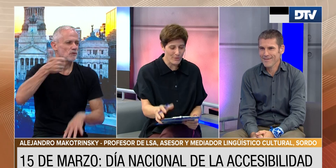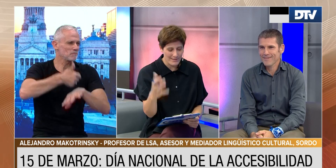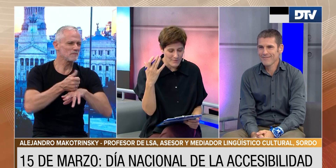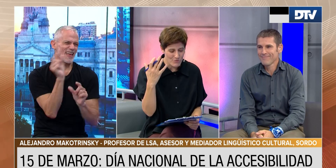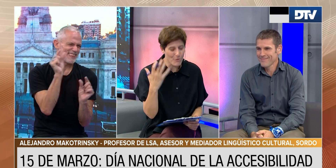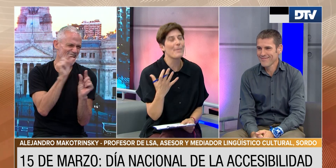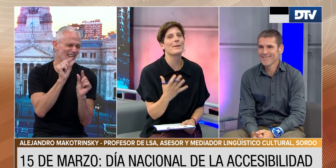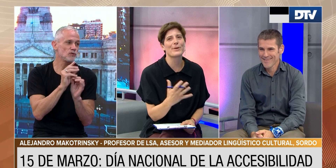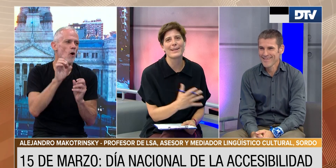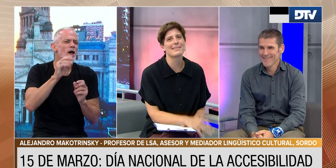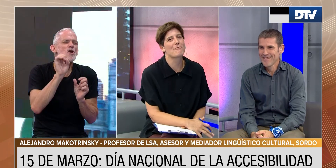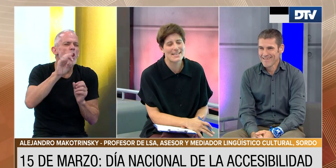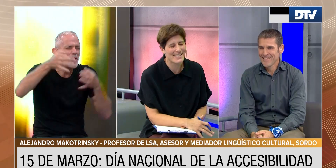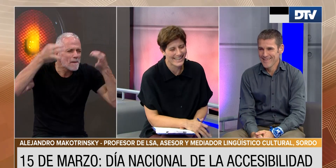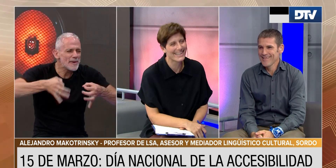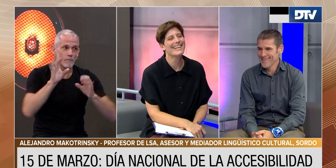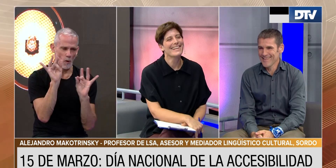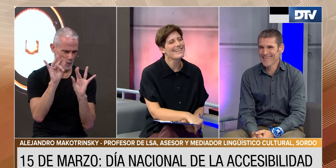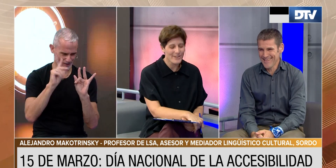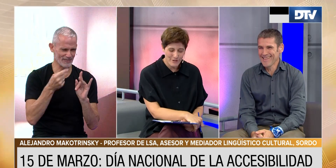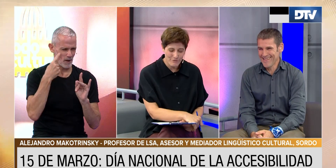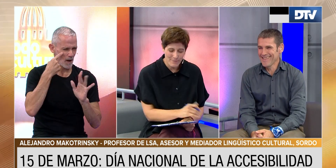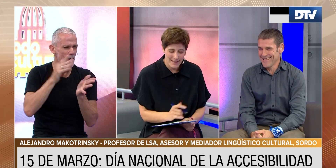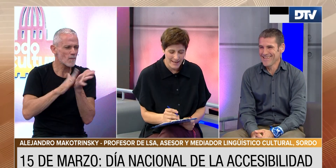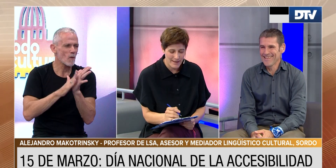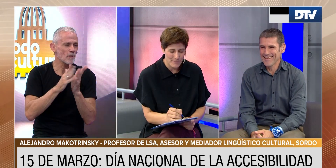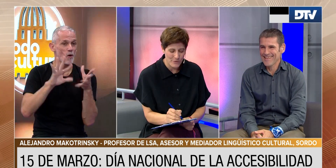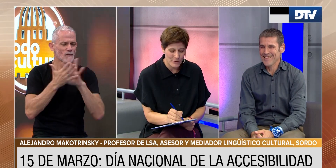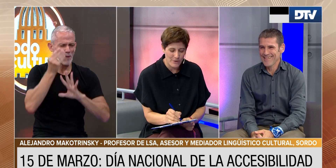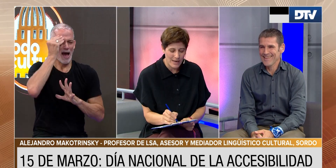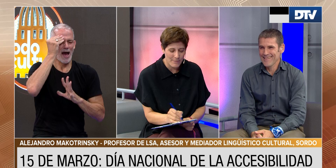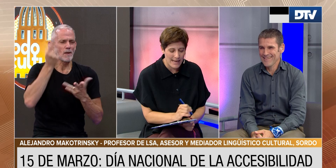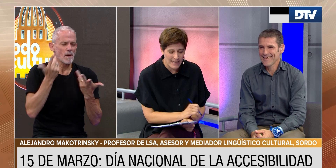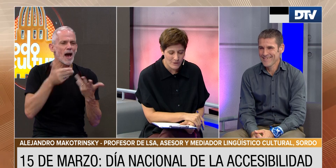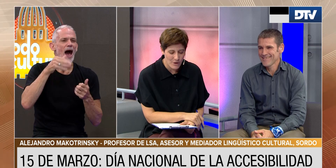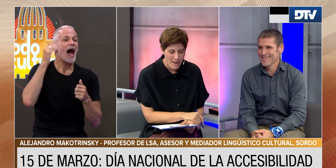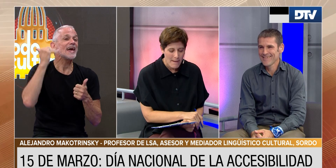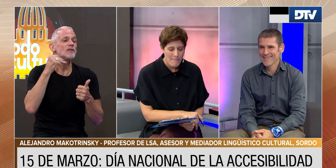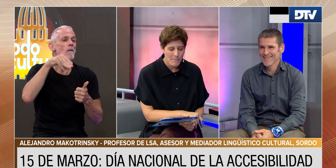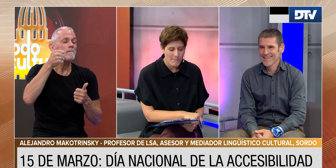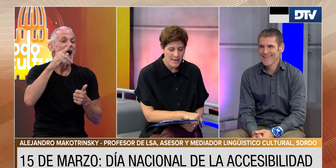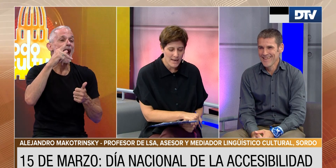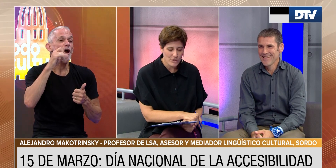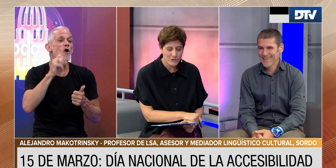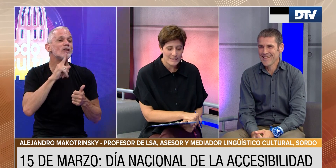este ratito. Voy a decir bien tu nombre porque es difícil, no tengo forma de no equivocarme. Alejandro